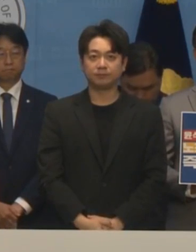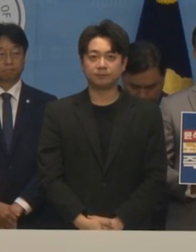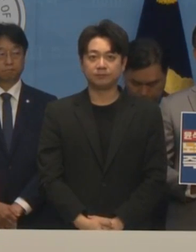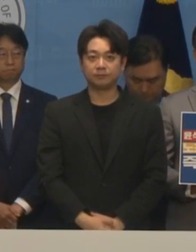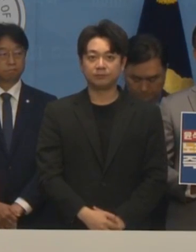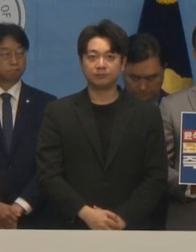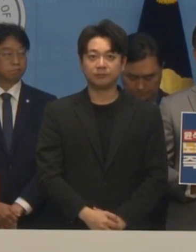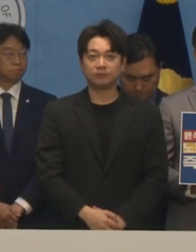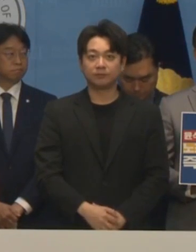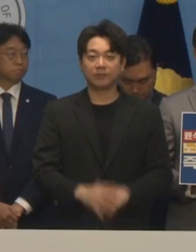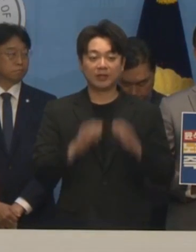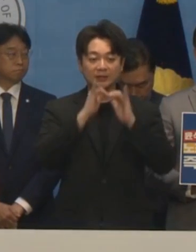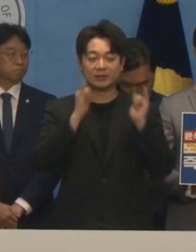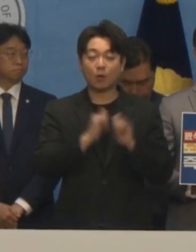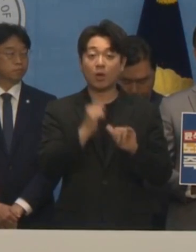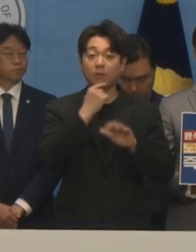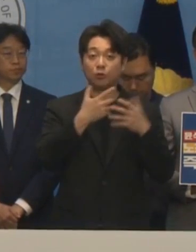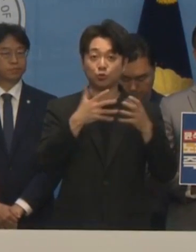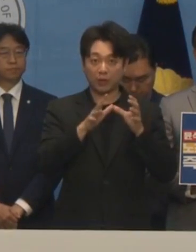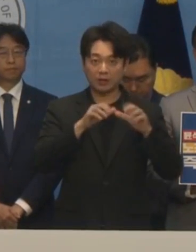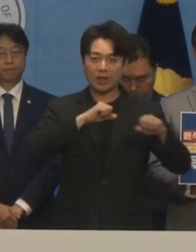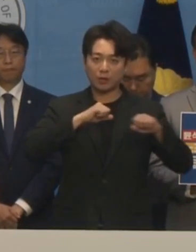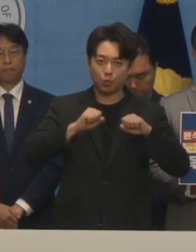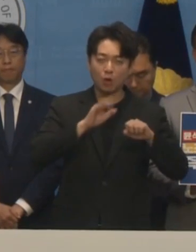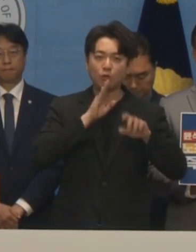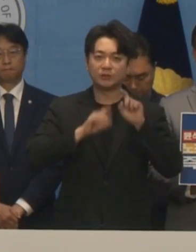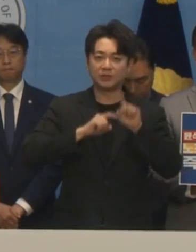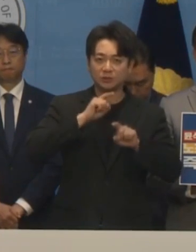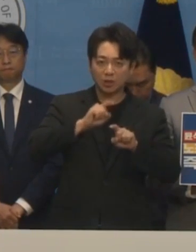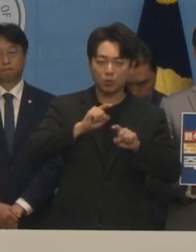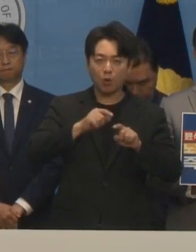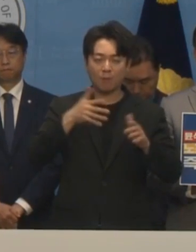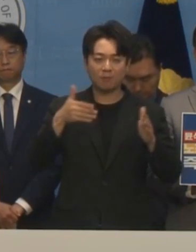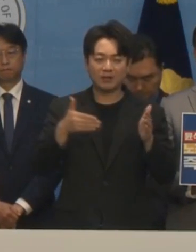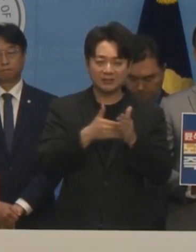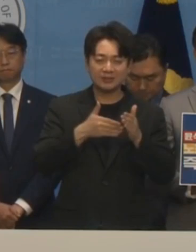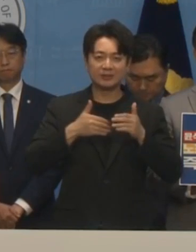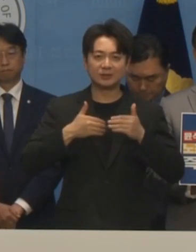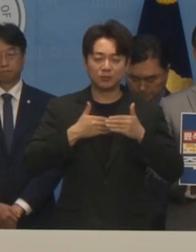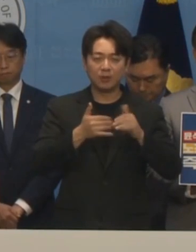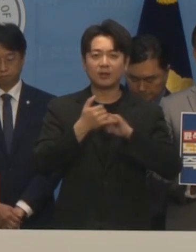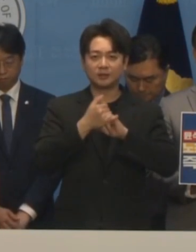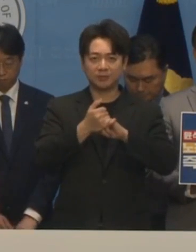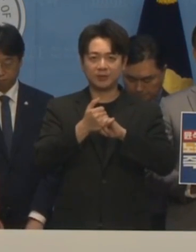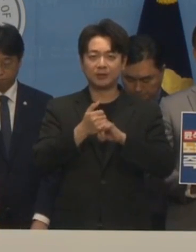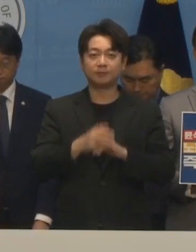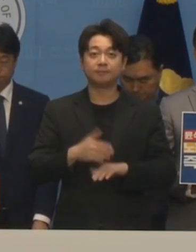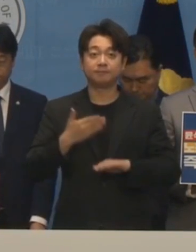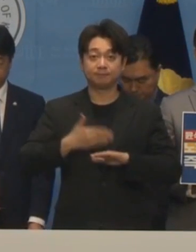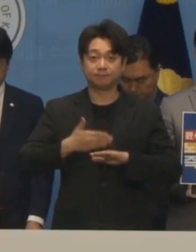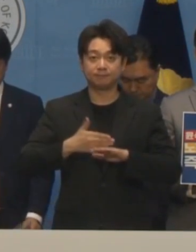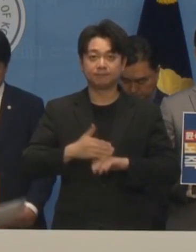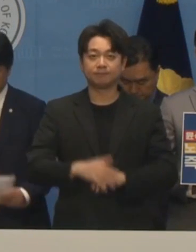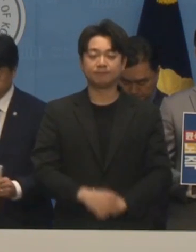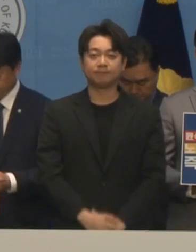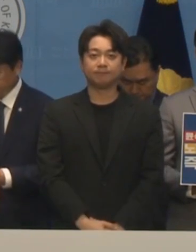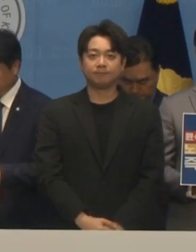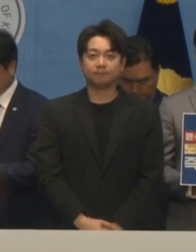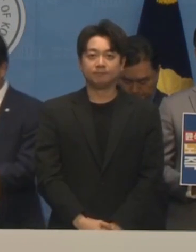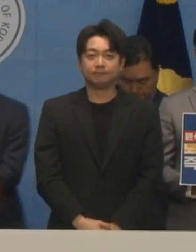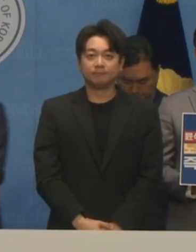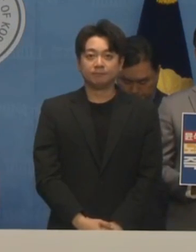저 한창민은 그 길에서 행동하고 실천하고 끝까지 투쟁할 것입니다. 고맙습니다.